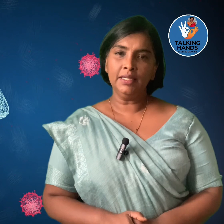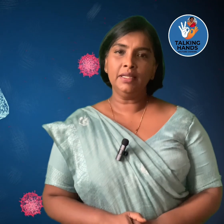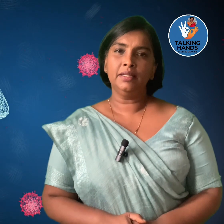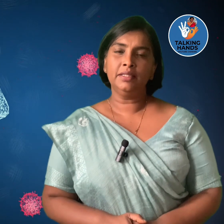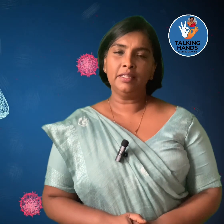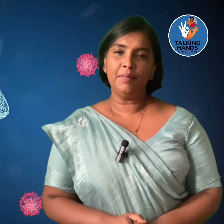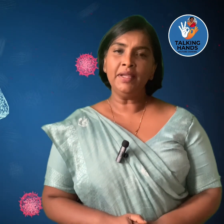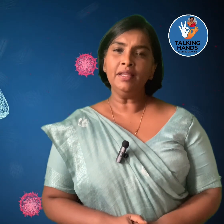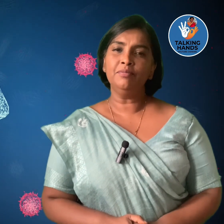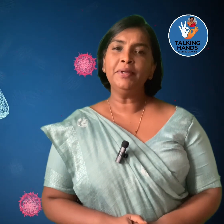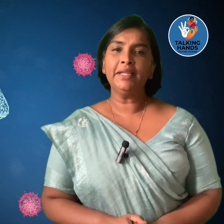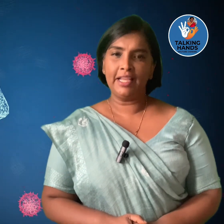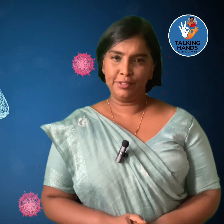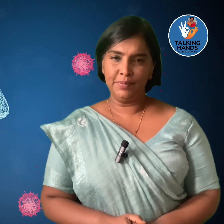ඊළඟට තමයි පිට ගැස්ම.